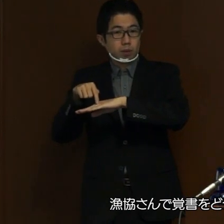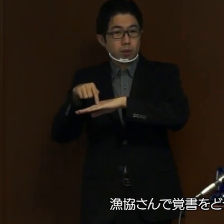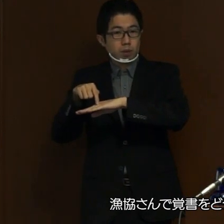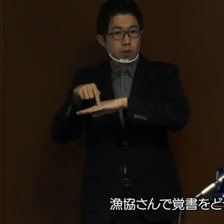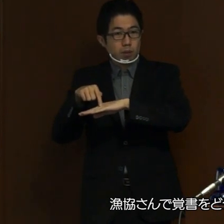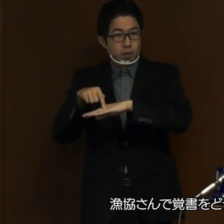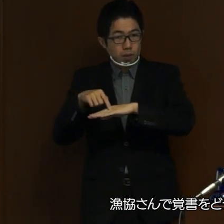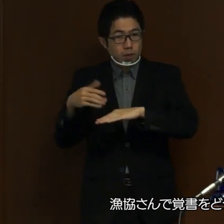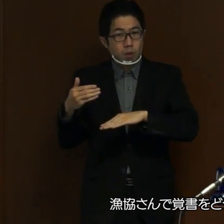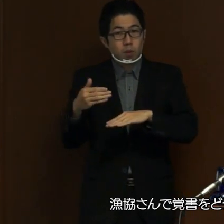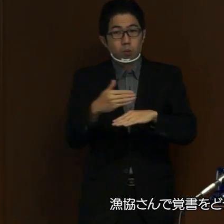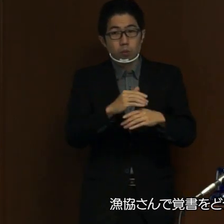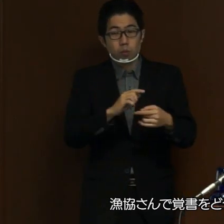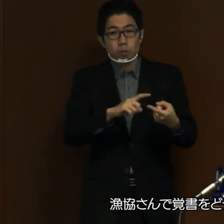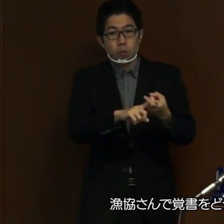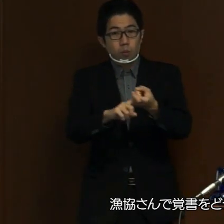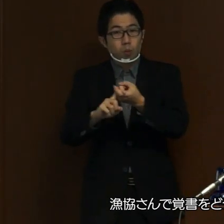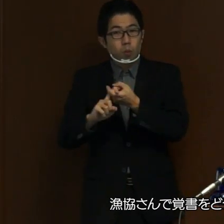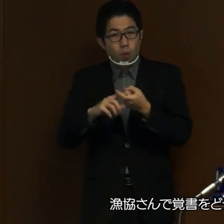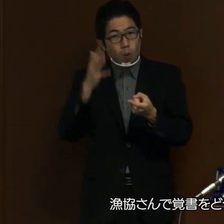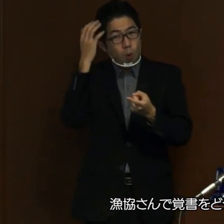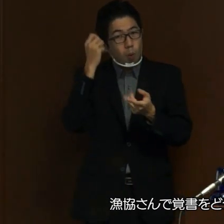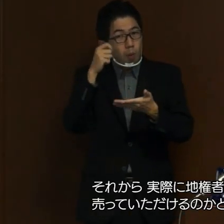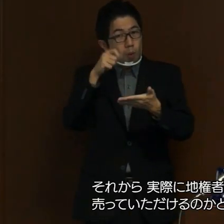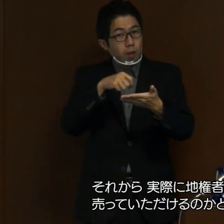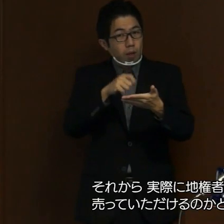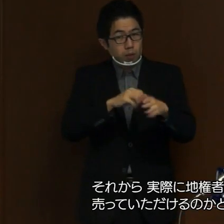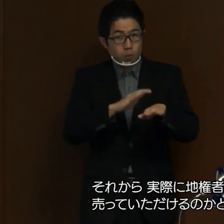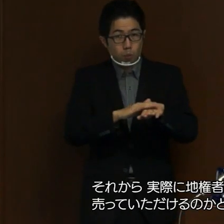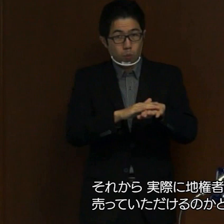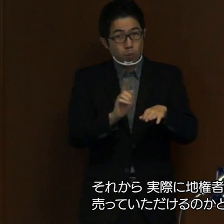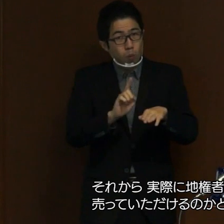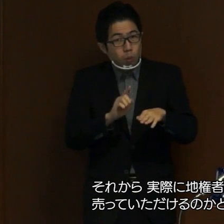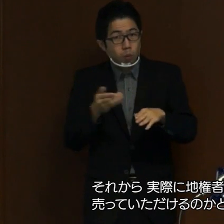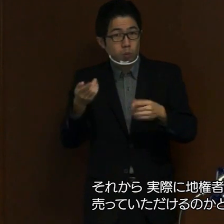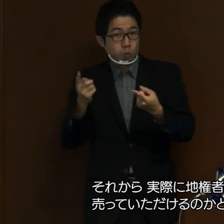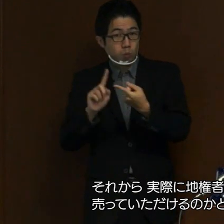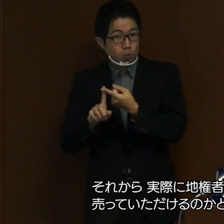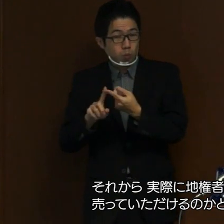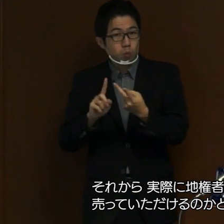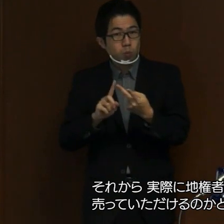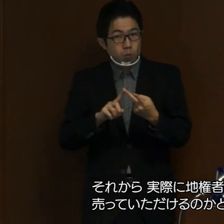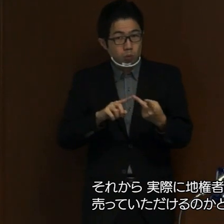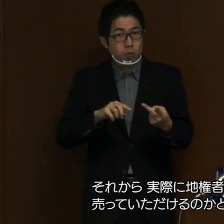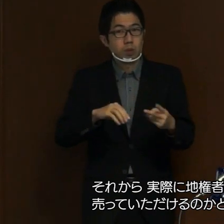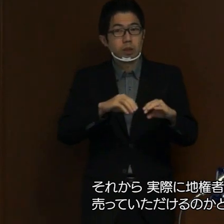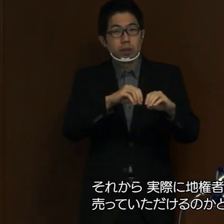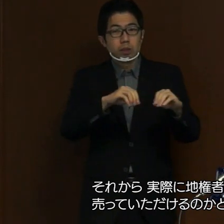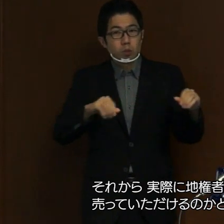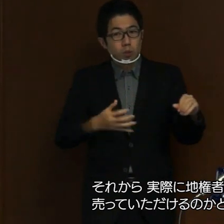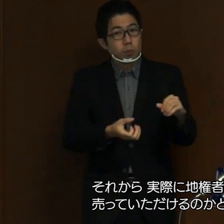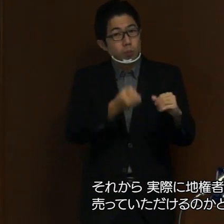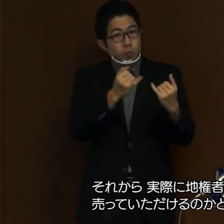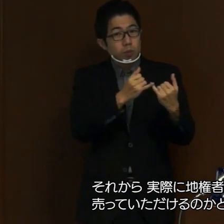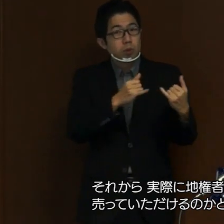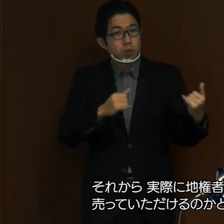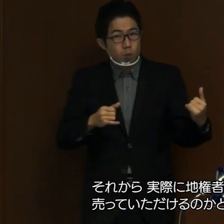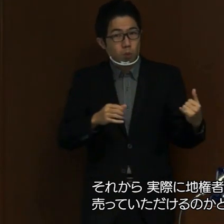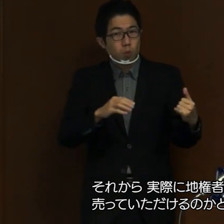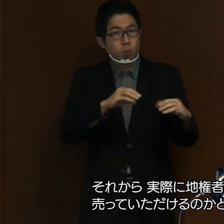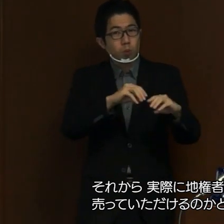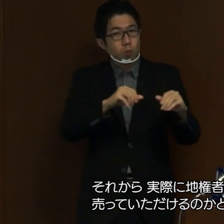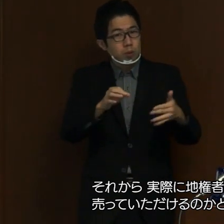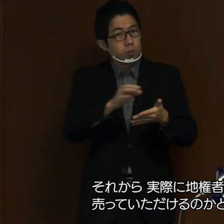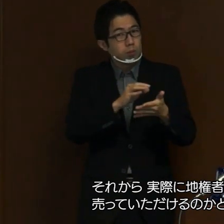漁協さんが覚書をどうするかっていう話と、それから実際に地権者さんが土地を売っていただけるのかっていう